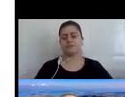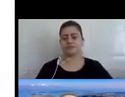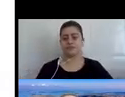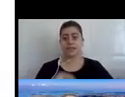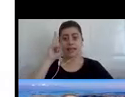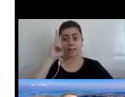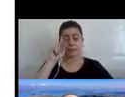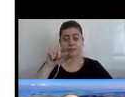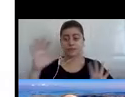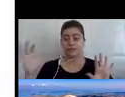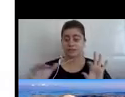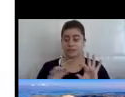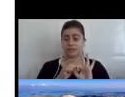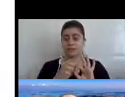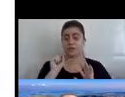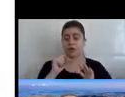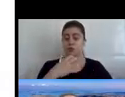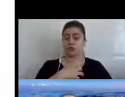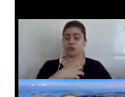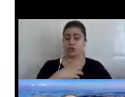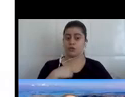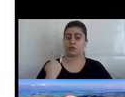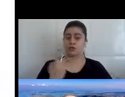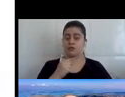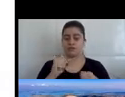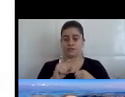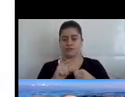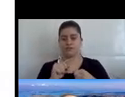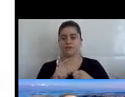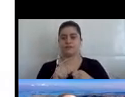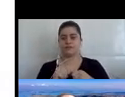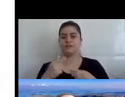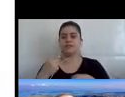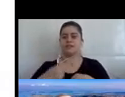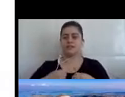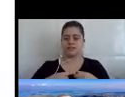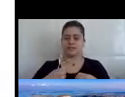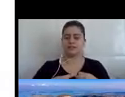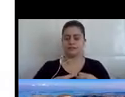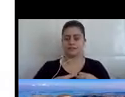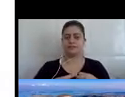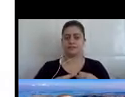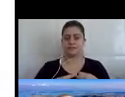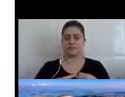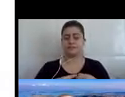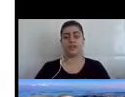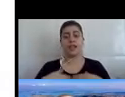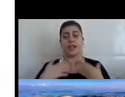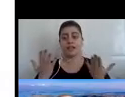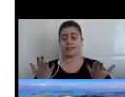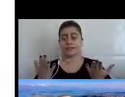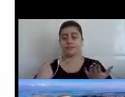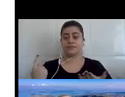que estar muito ligado com a forma como a gente desenha a cidade, como a gente desenha os assentamentos humanos. E aí, a gente